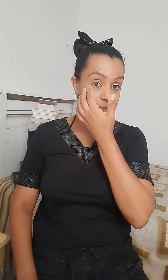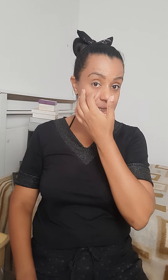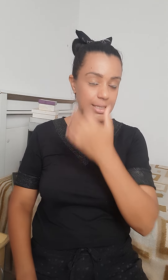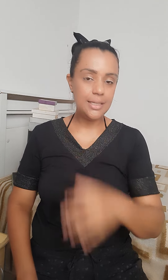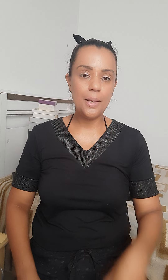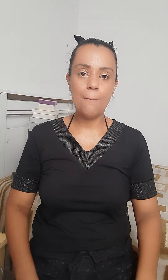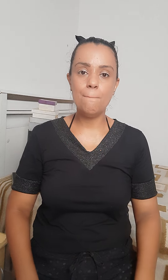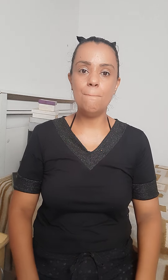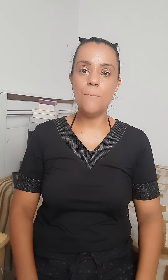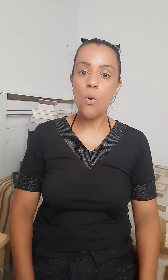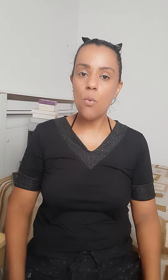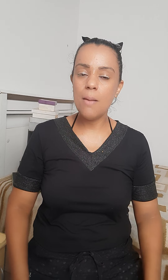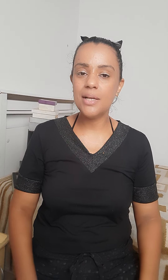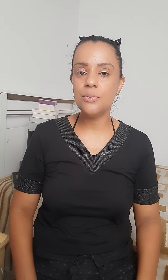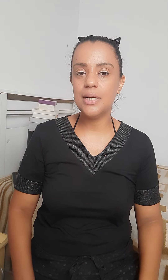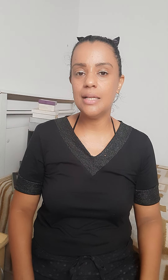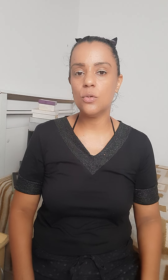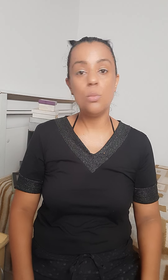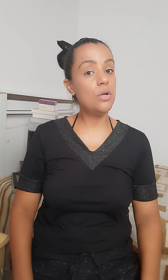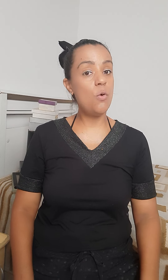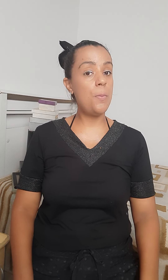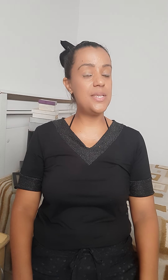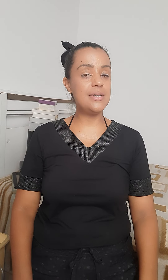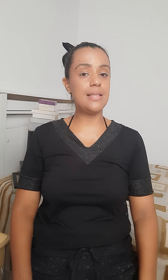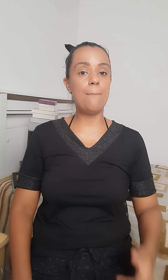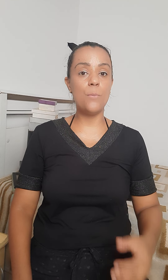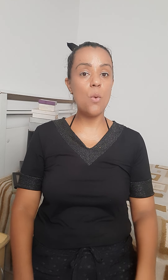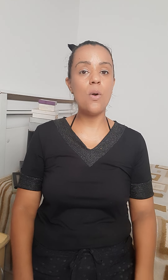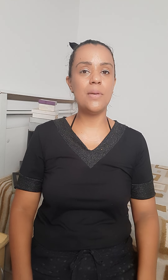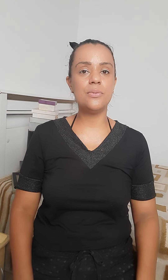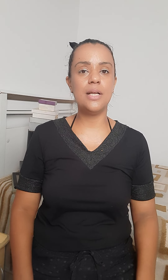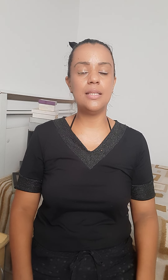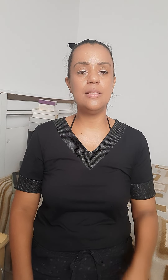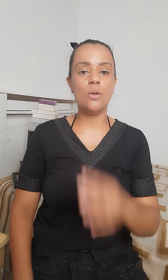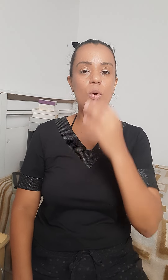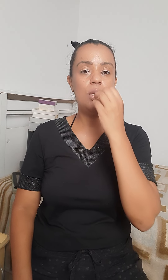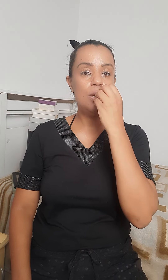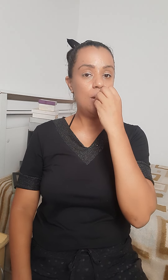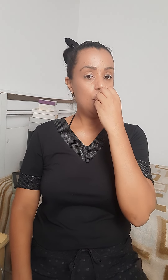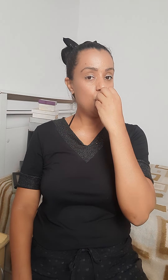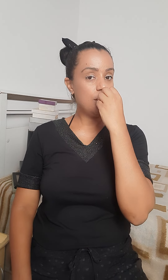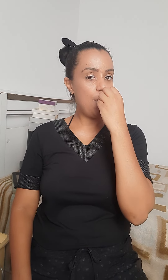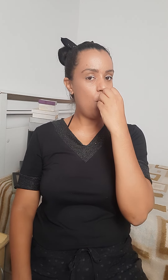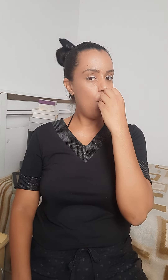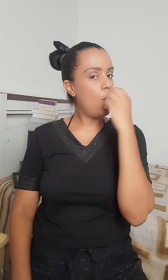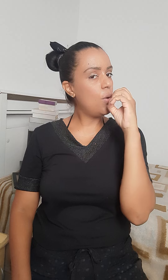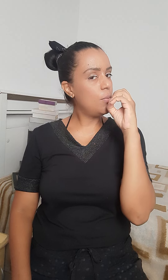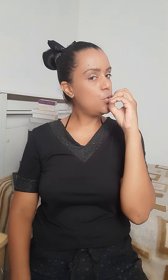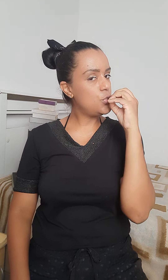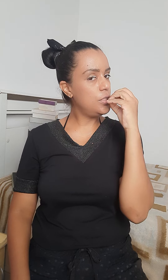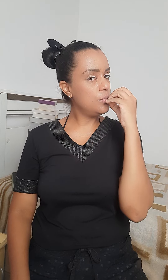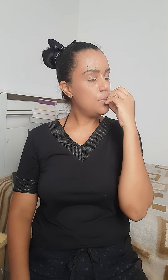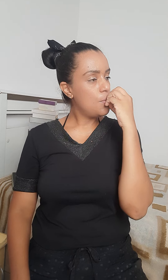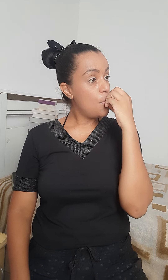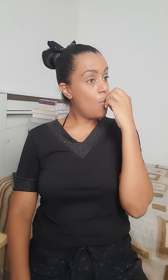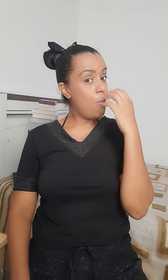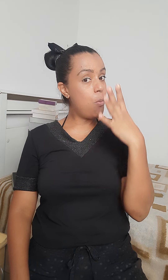né? Boa madrugada. Como que eu vou apresentar boa madrugada? Então, ó, tudo que é bom, boa, montinho.